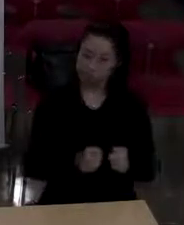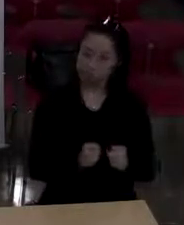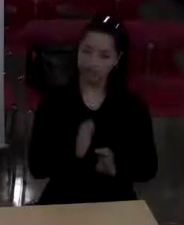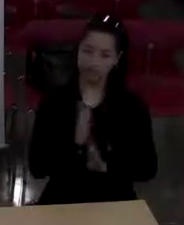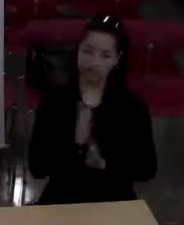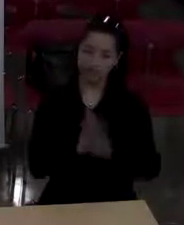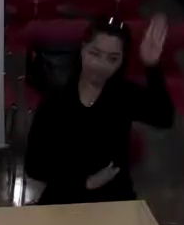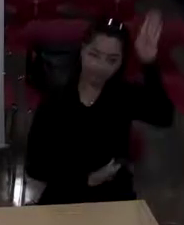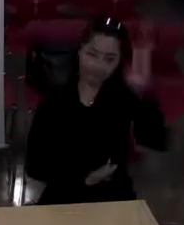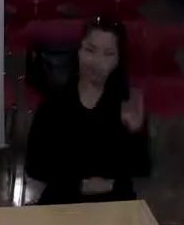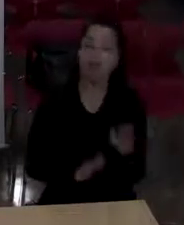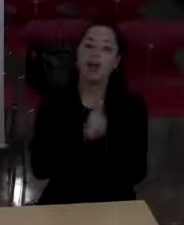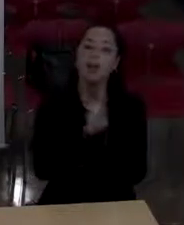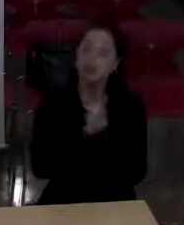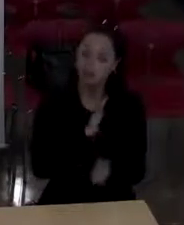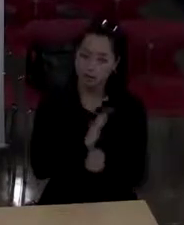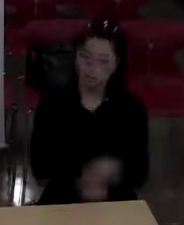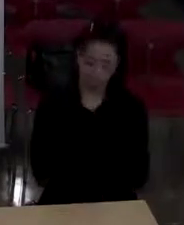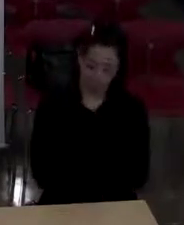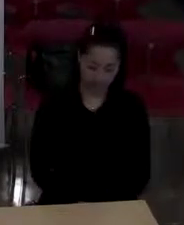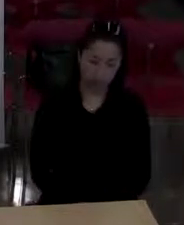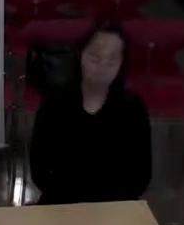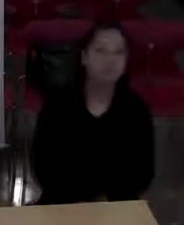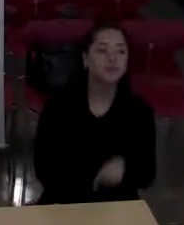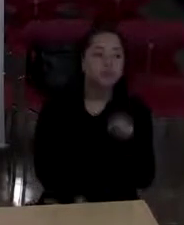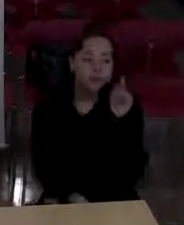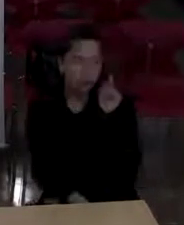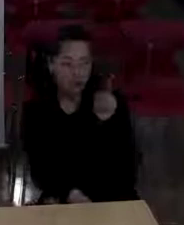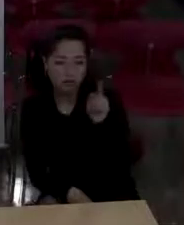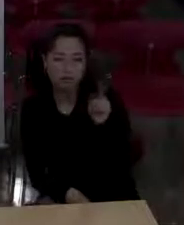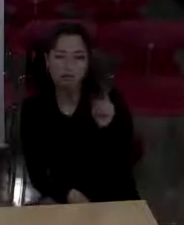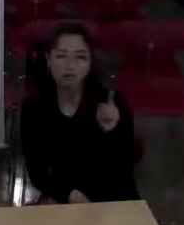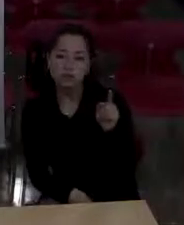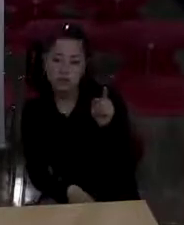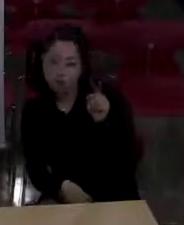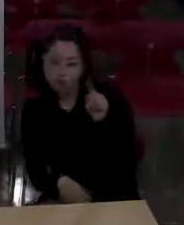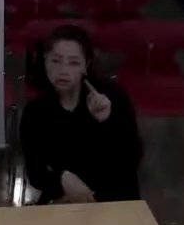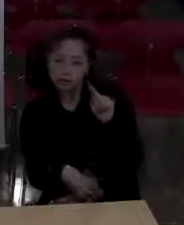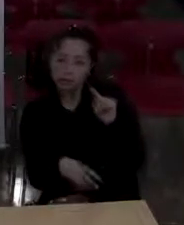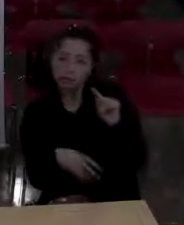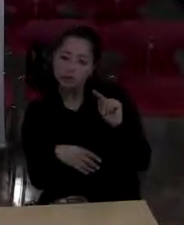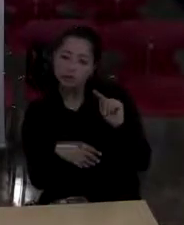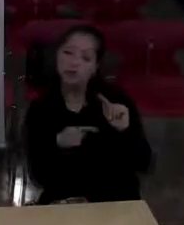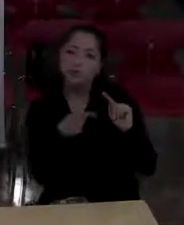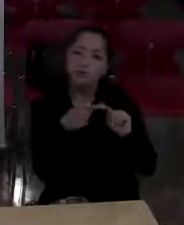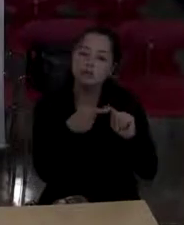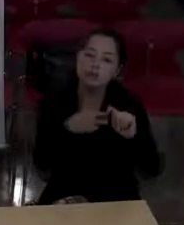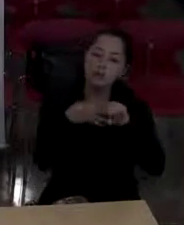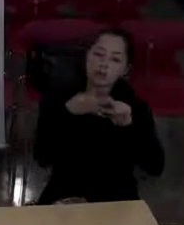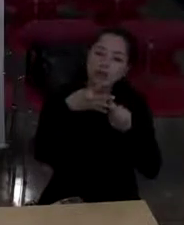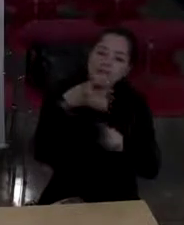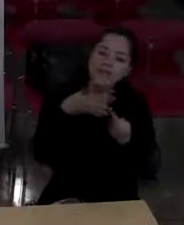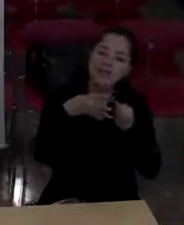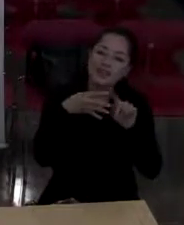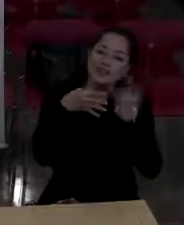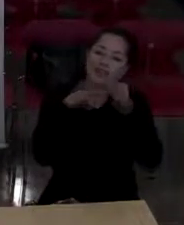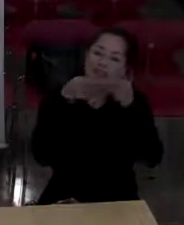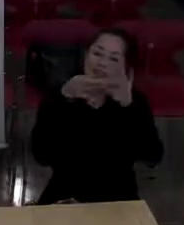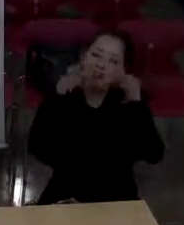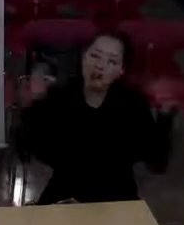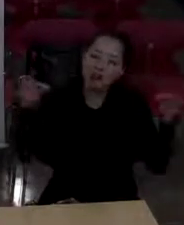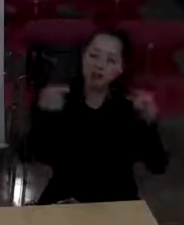Cuando les he hablado de estos 4 aspectos, fonético, fonológico, semántico, sintáctico y pragmático, estamos haciendo alusión,